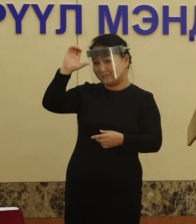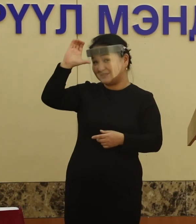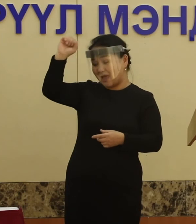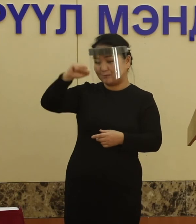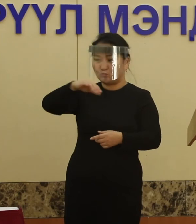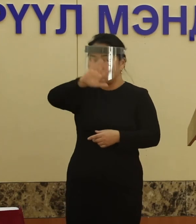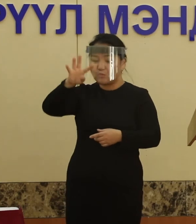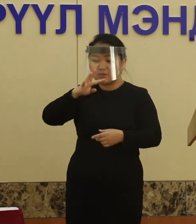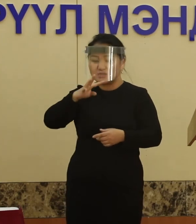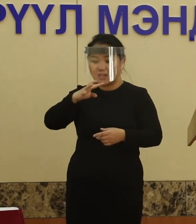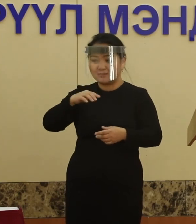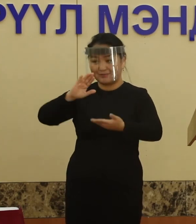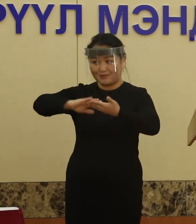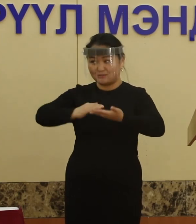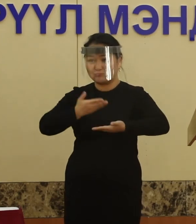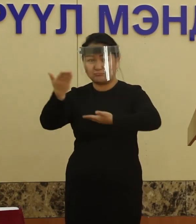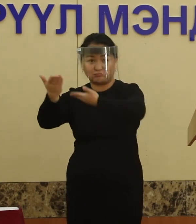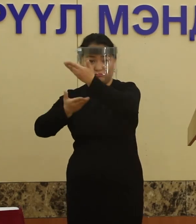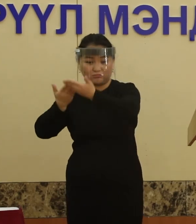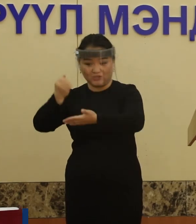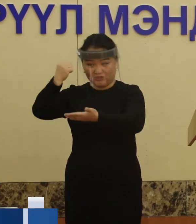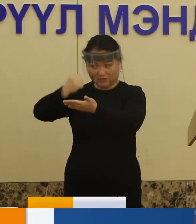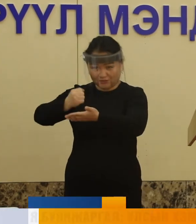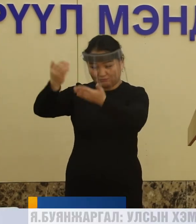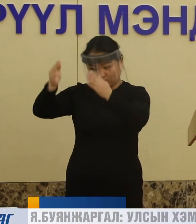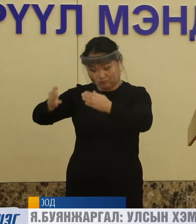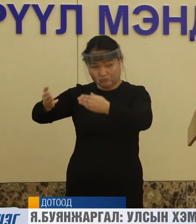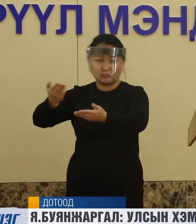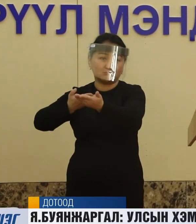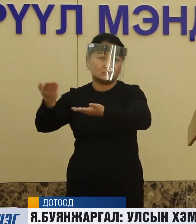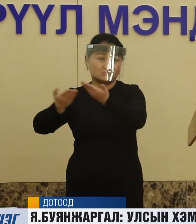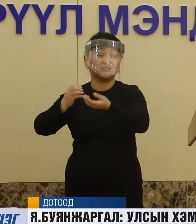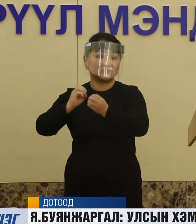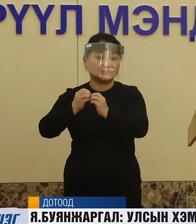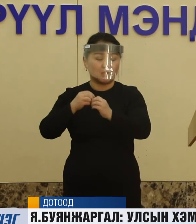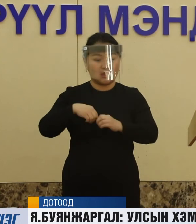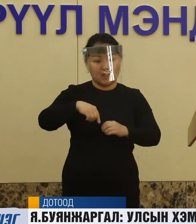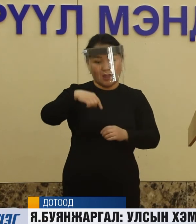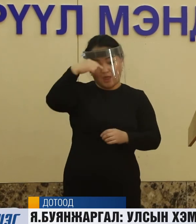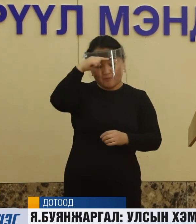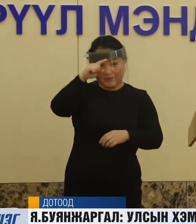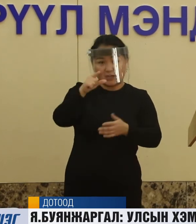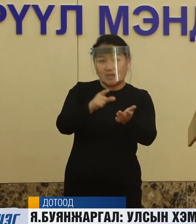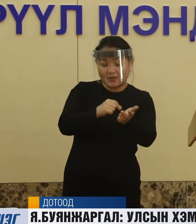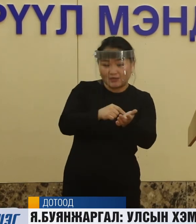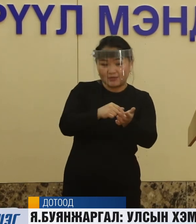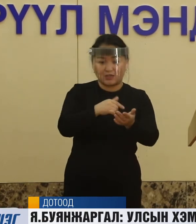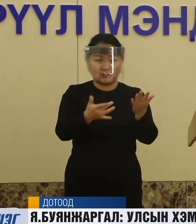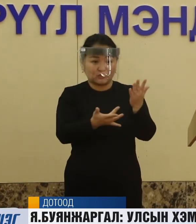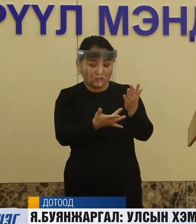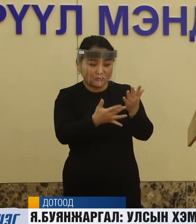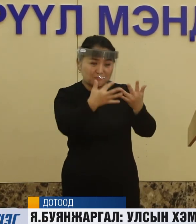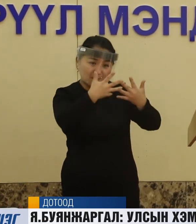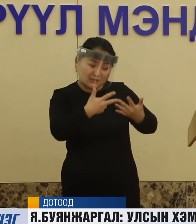бол гаргалаа явж байгаа. Энэ коронавирус талдварын үеийн ийм эмнэлгийн хэрэгсэл яралтай